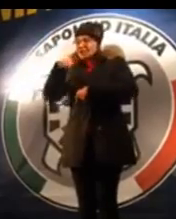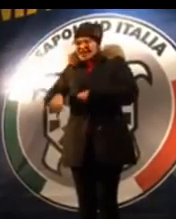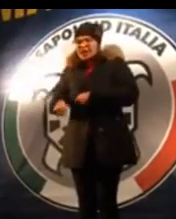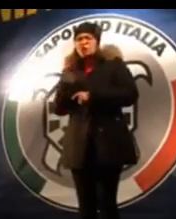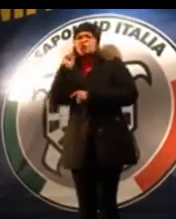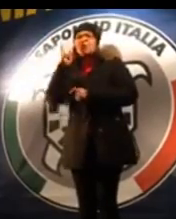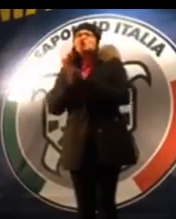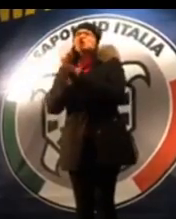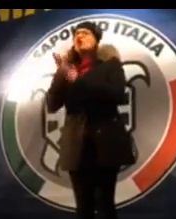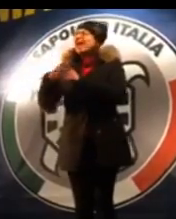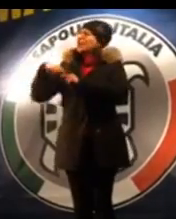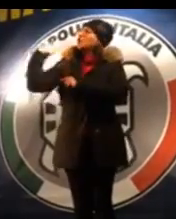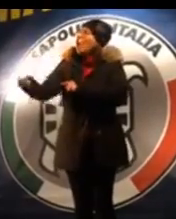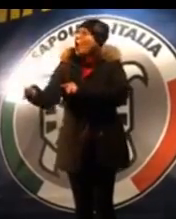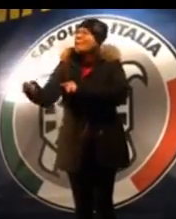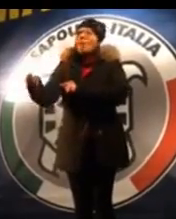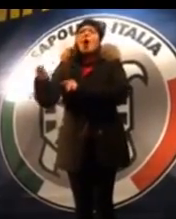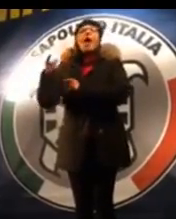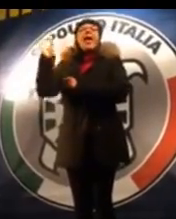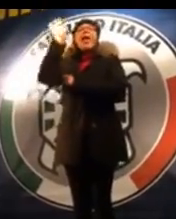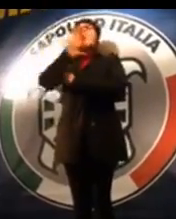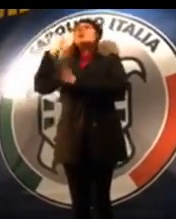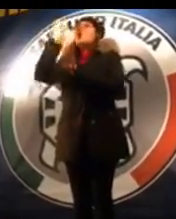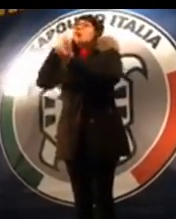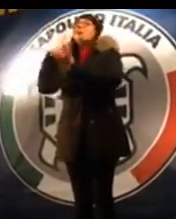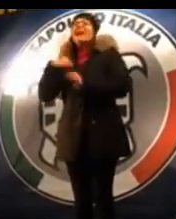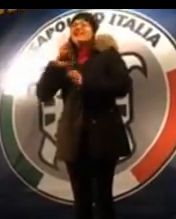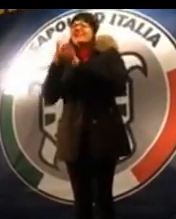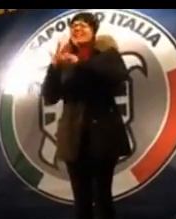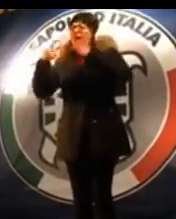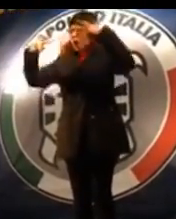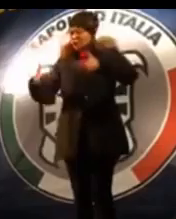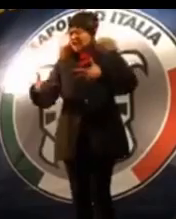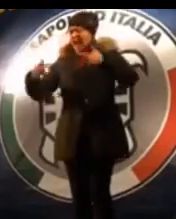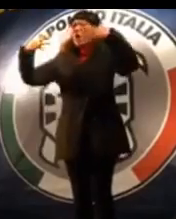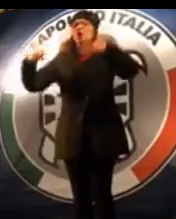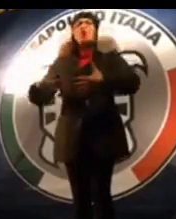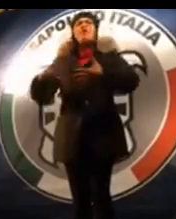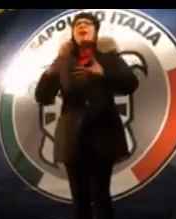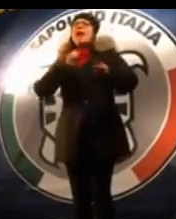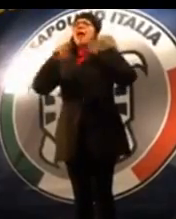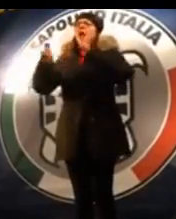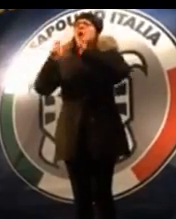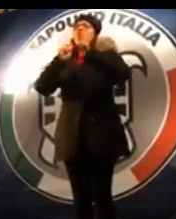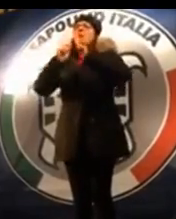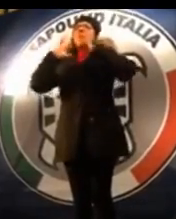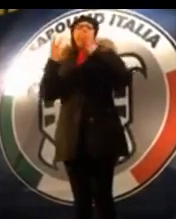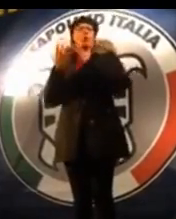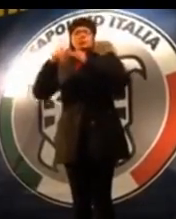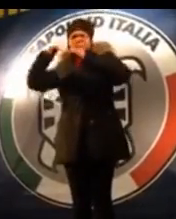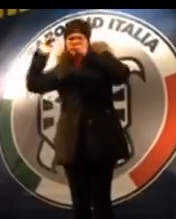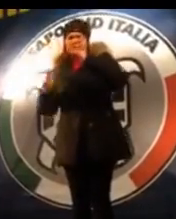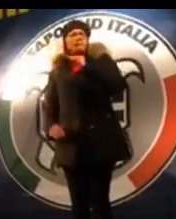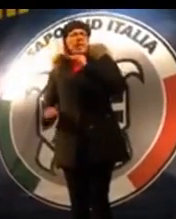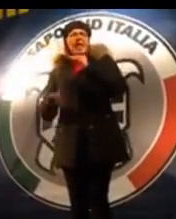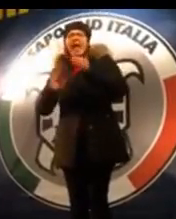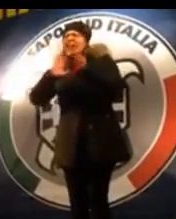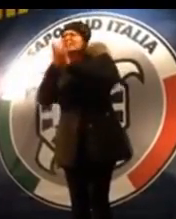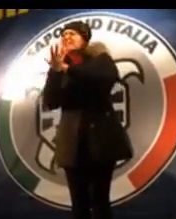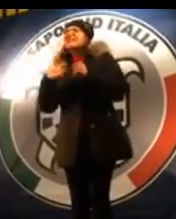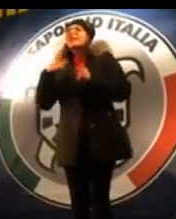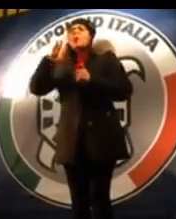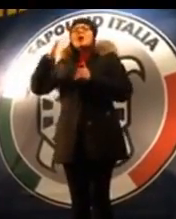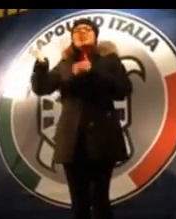siamo l'ottava, la nona economia del mondo e andiamo leggermente, direttamente verso il